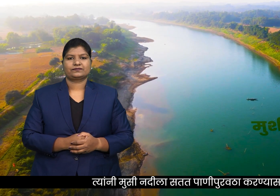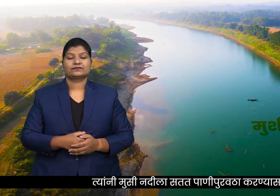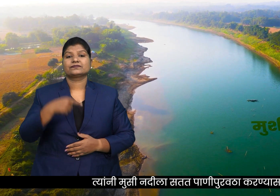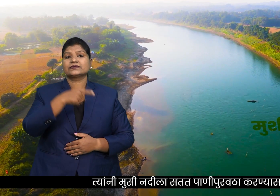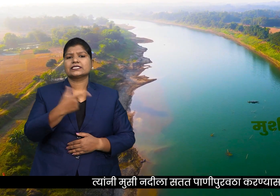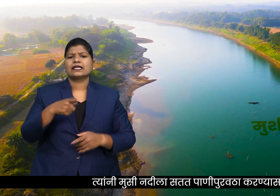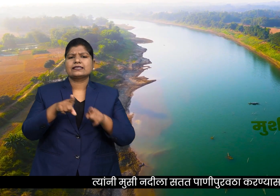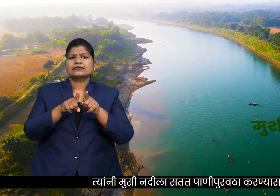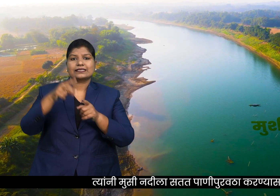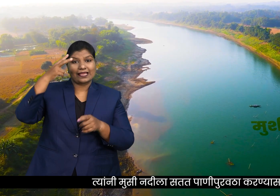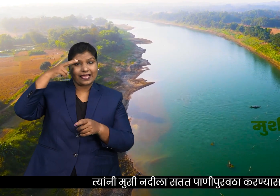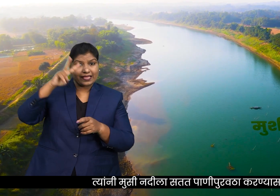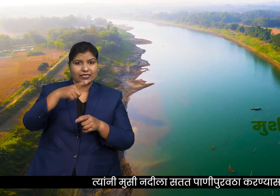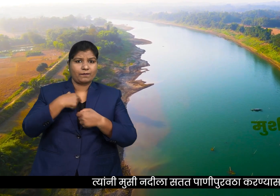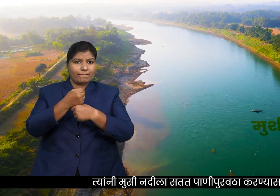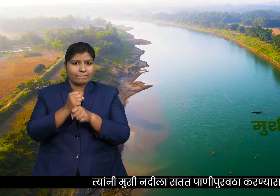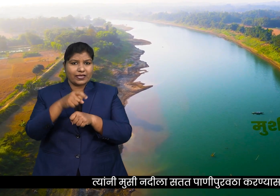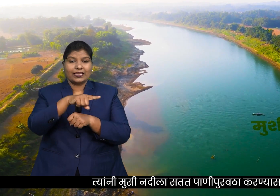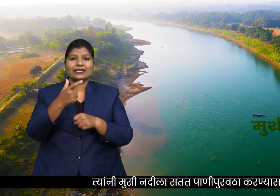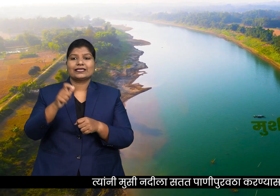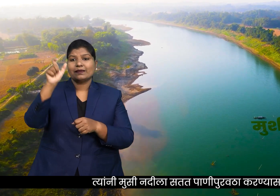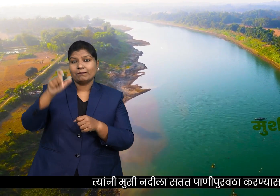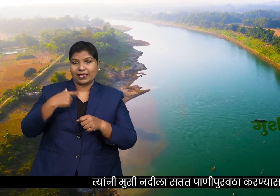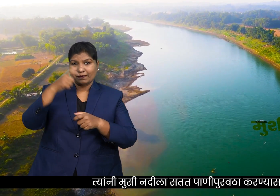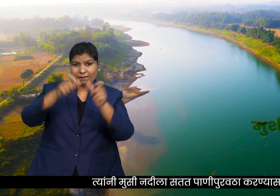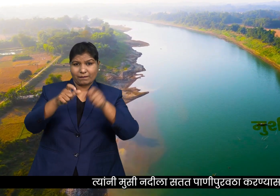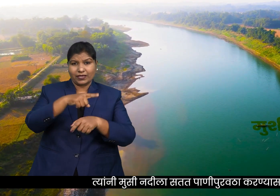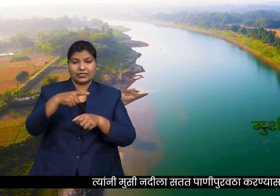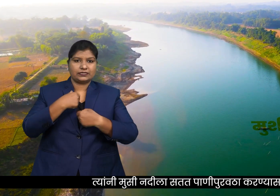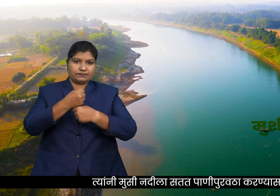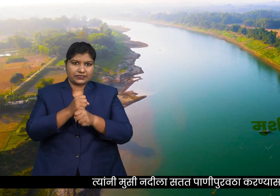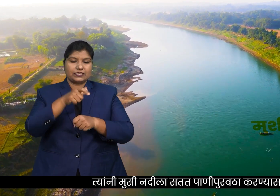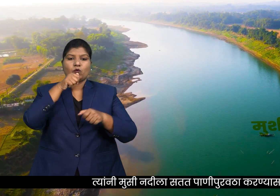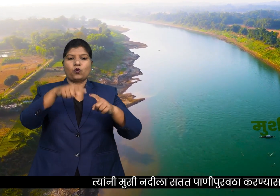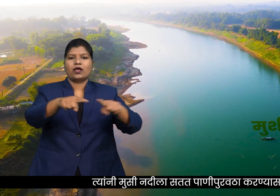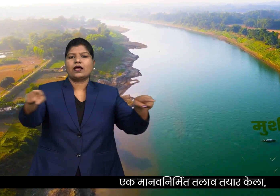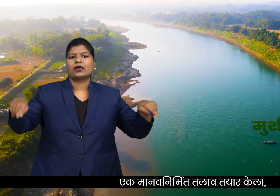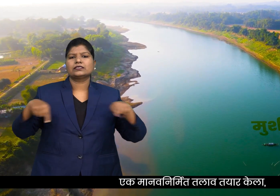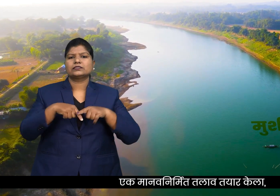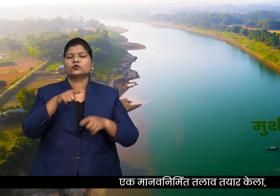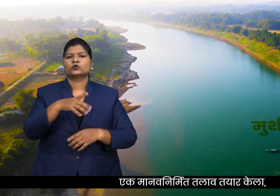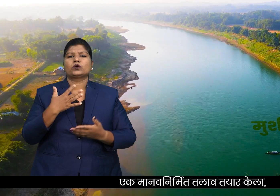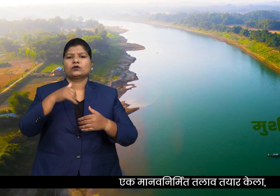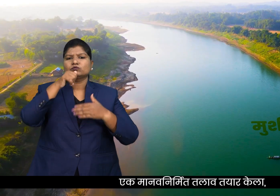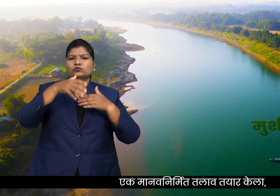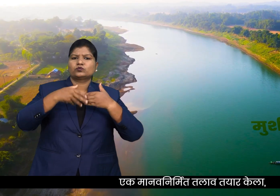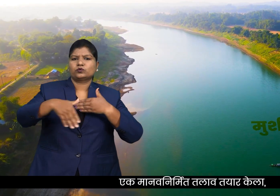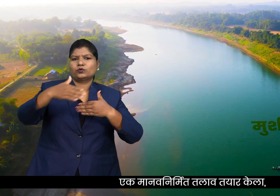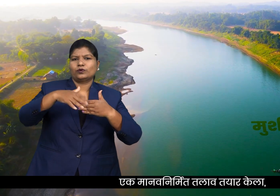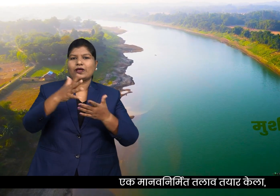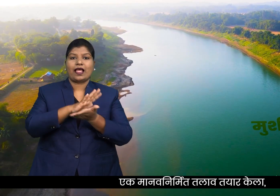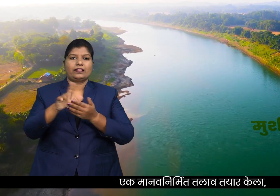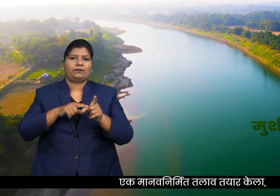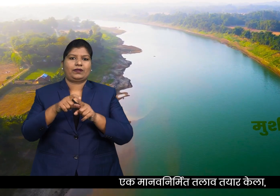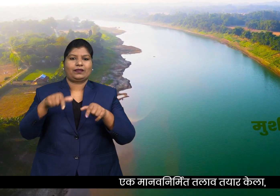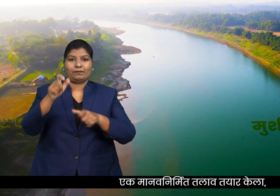त्यांनी मुसी नदीला सतत पाणी पुरवठा करण्यासाठी एक मानवनिर्मित